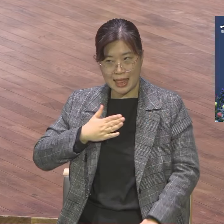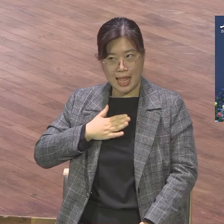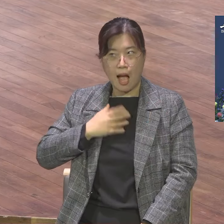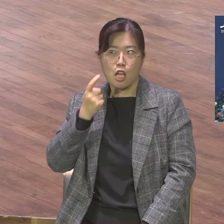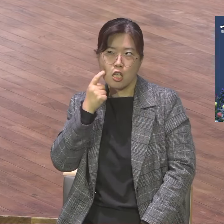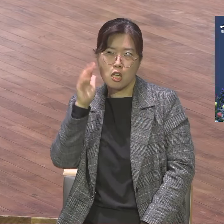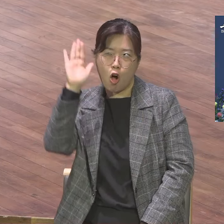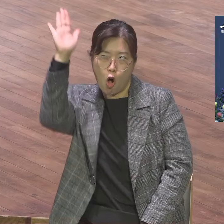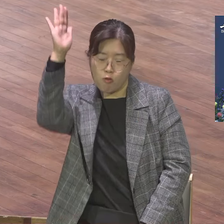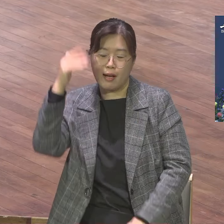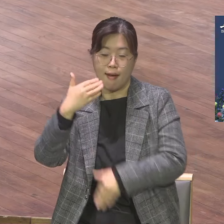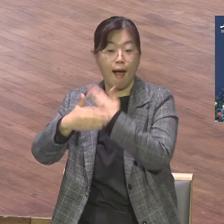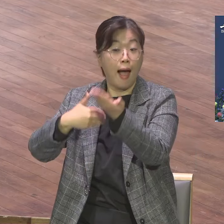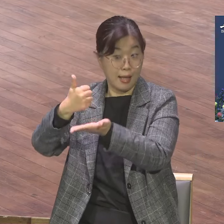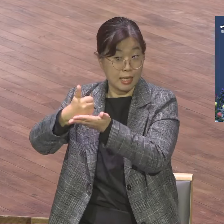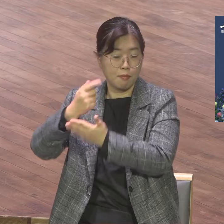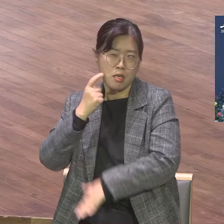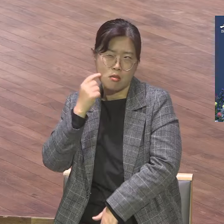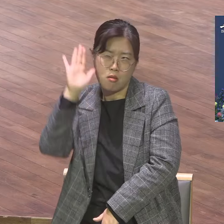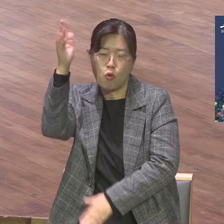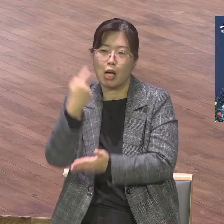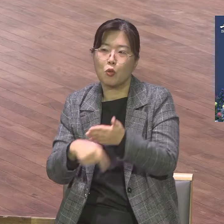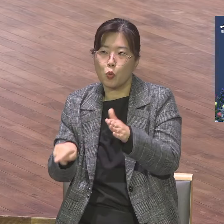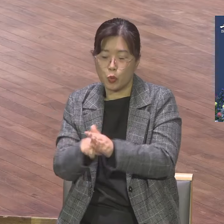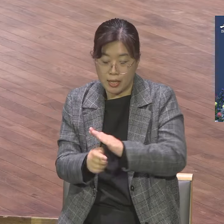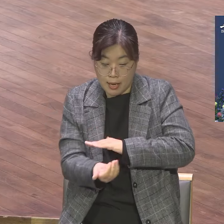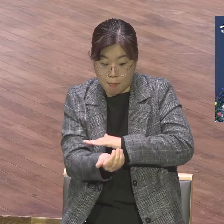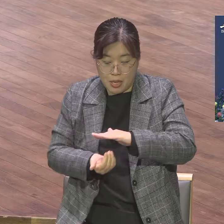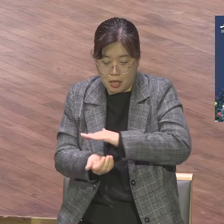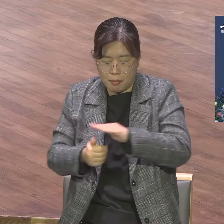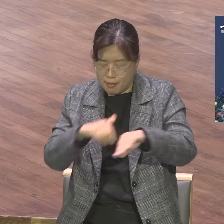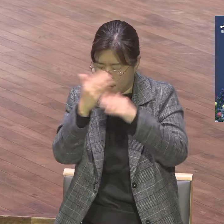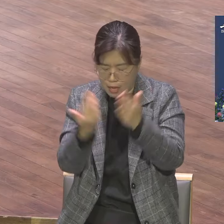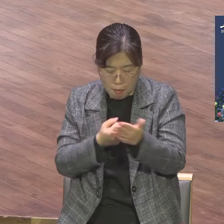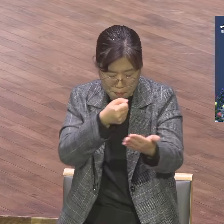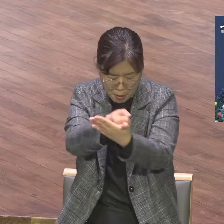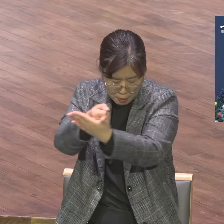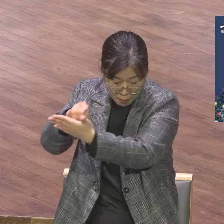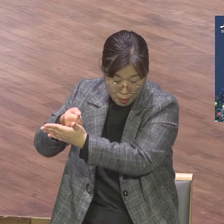영광을 위하여, 자기 영광을 위하여 미리 정하셨다.